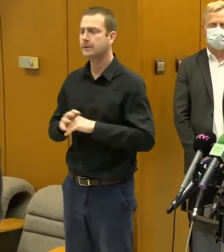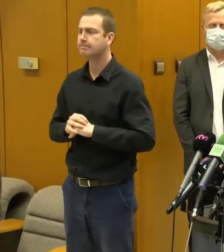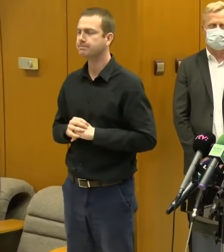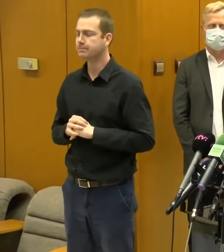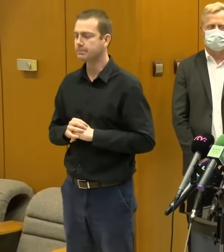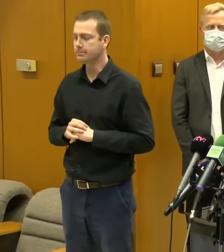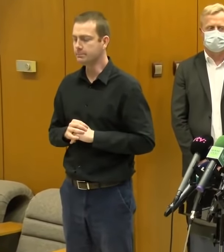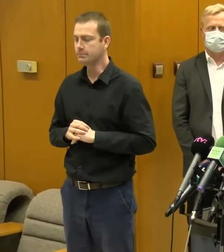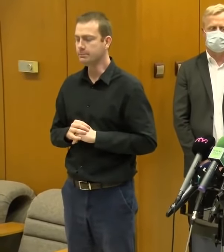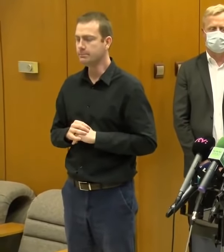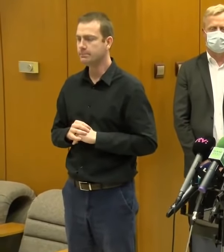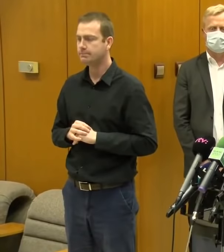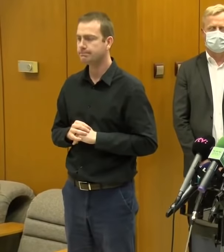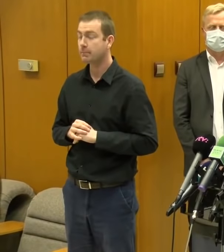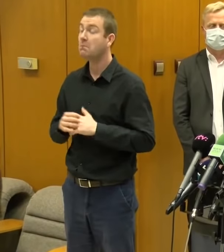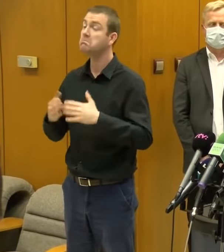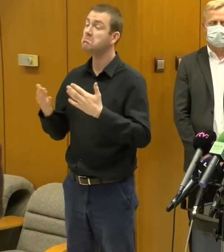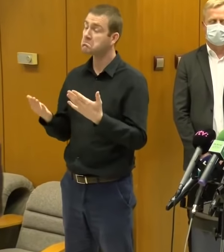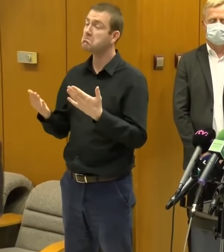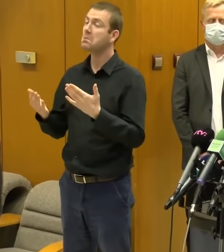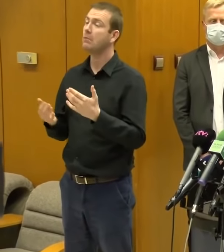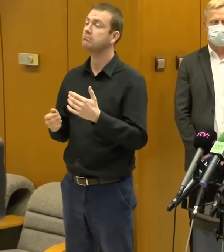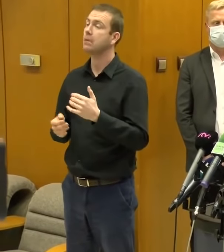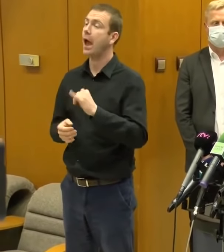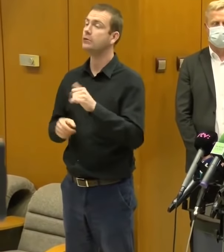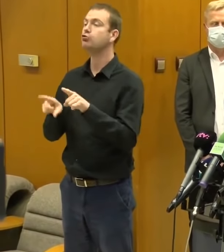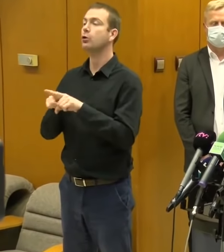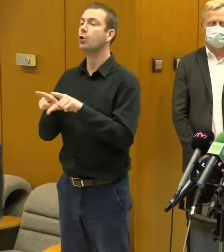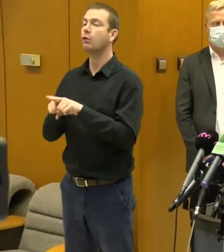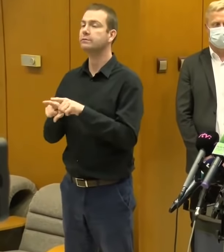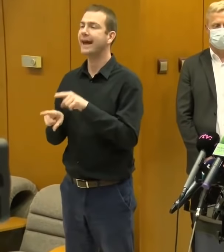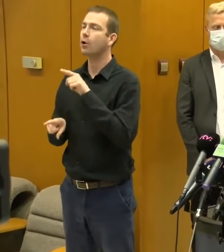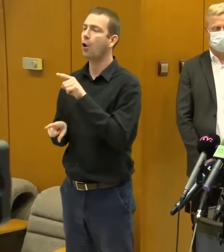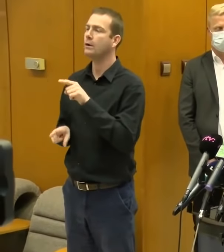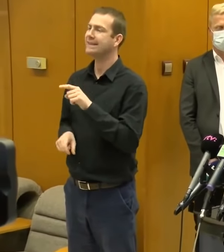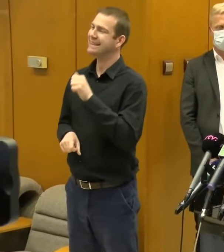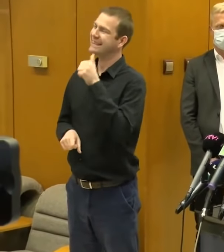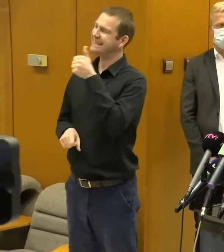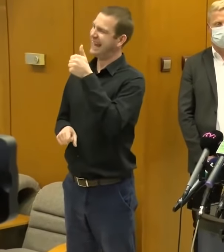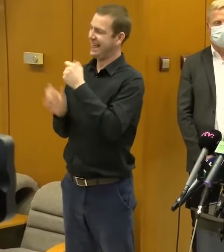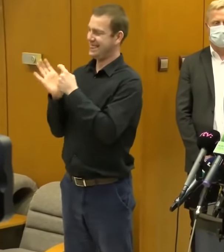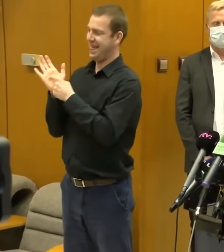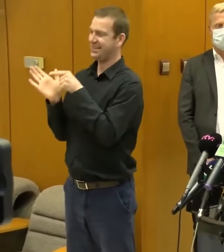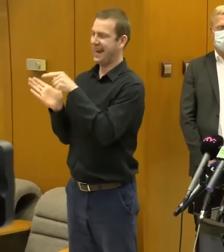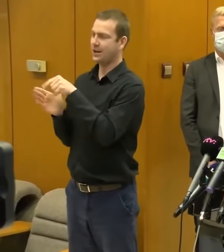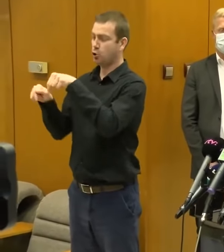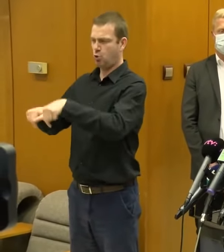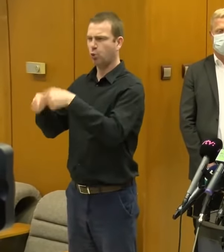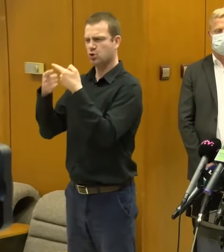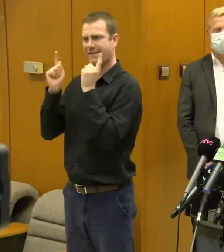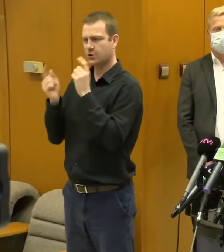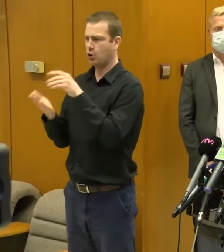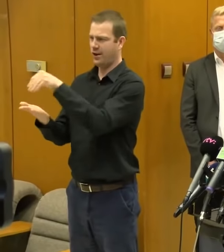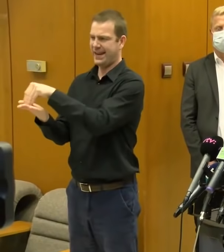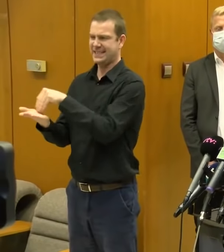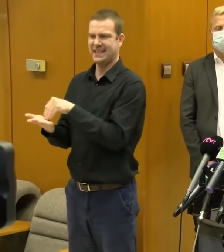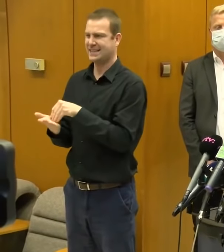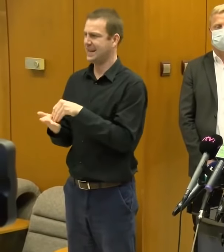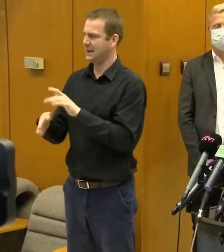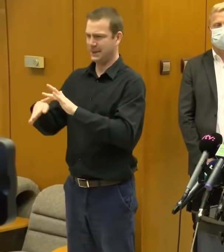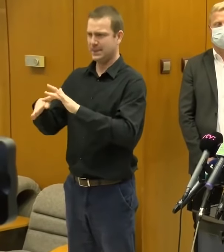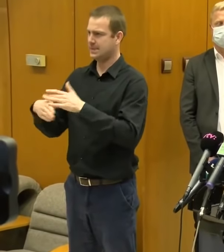týmto vlastne ešte sa otvára ten priestor pre ten jeden liek, čo zatiaľ nie je registrovaný. Hoci je